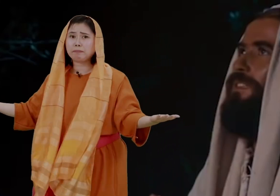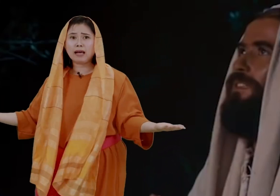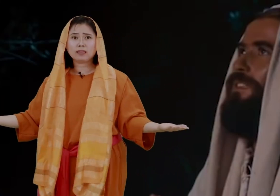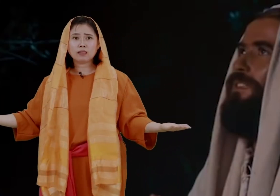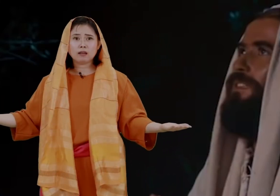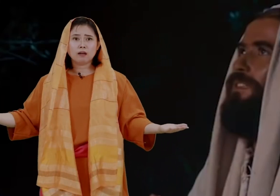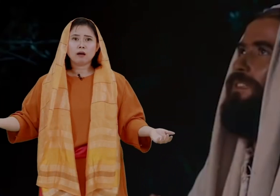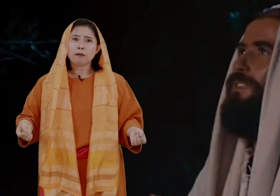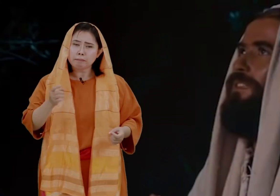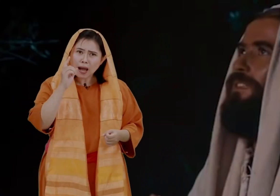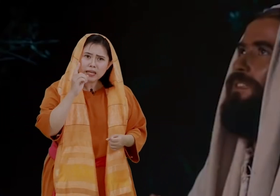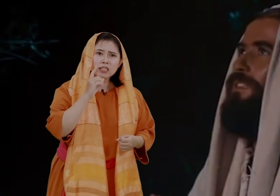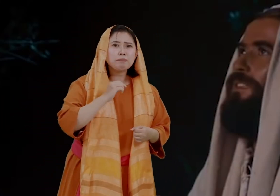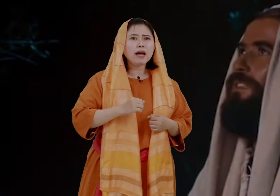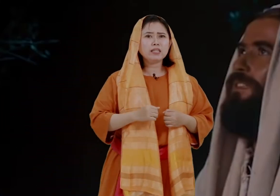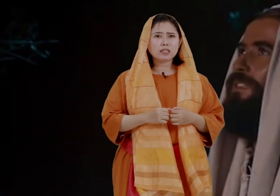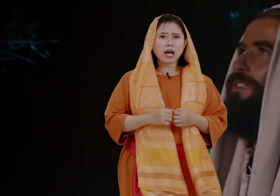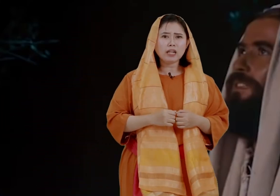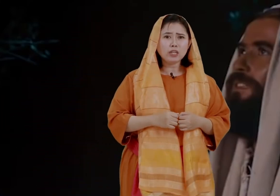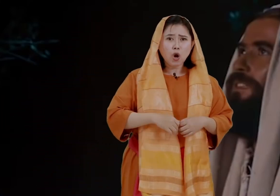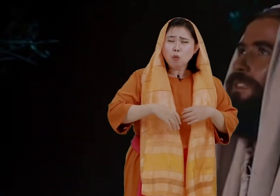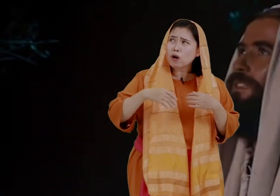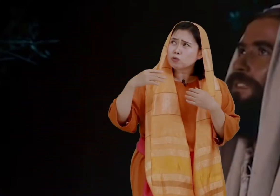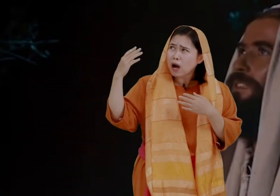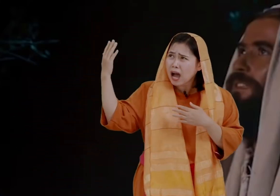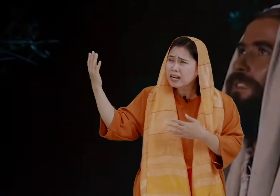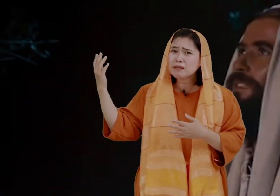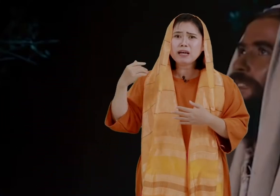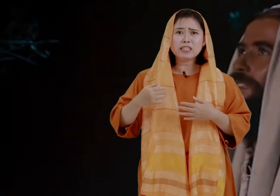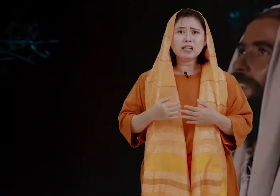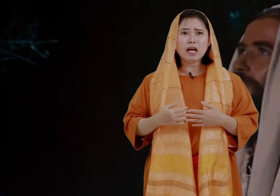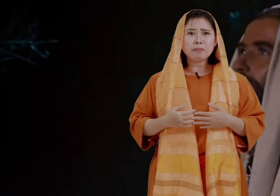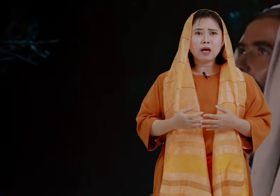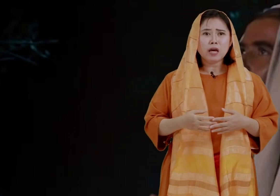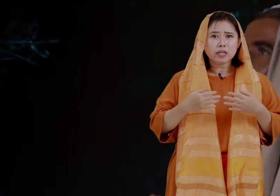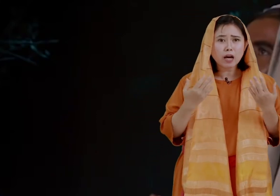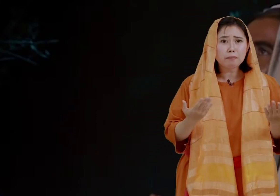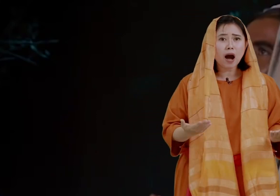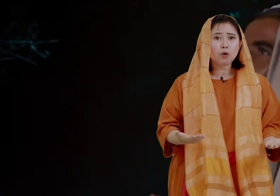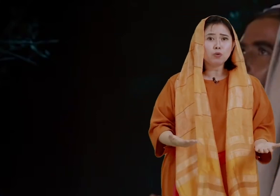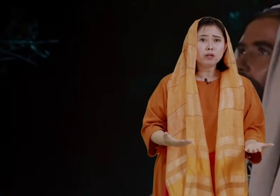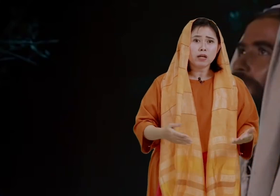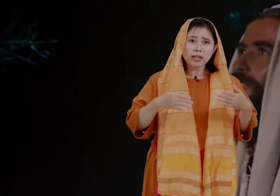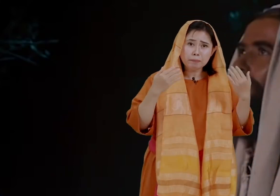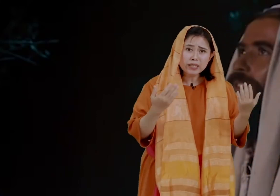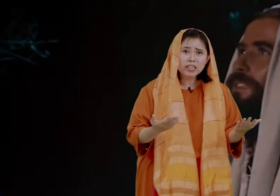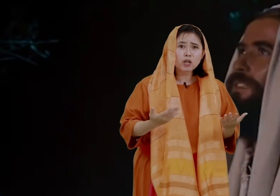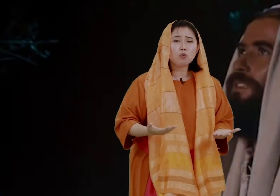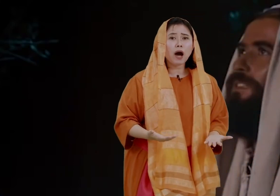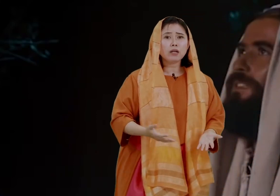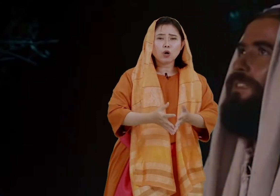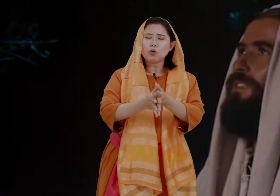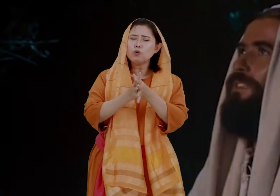banyak tempat, pagi-pagi sekali waktu hari masih gelap, ia bangun dan